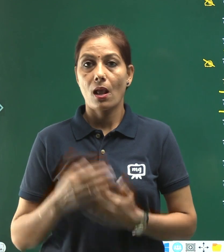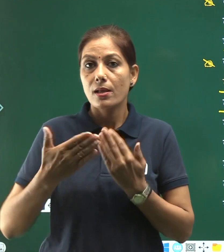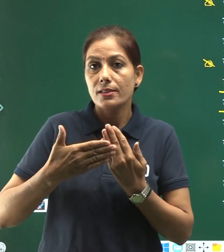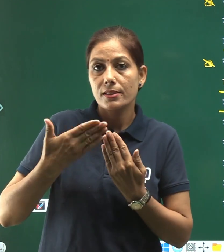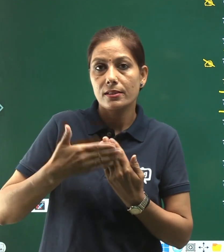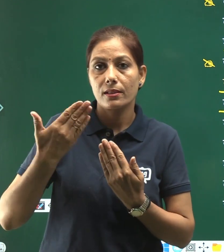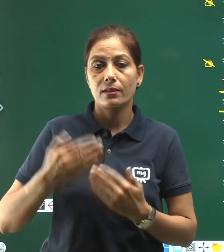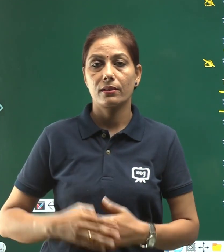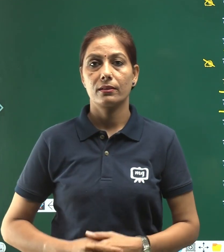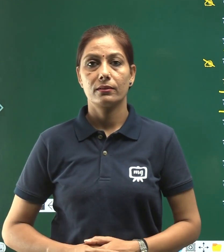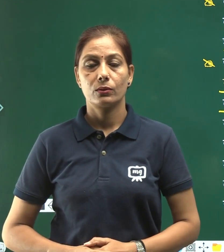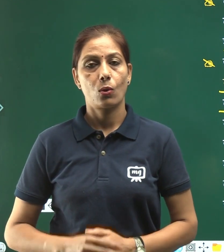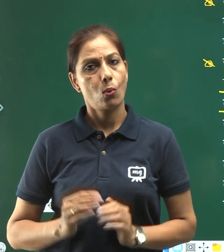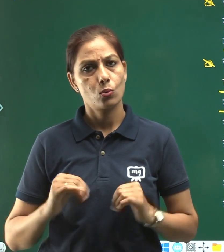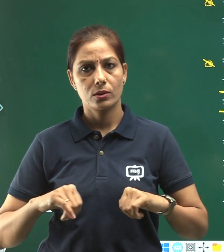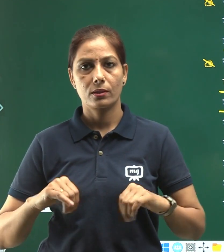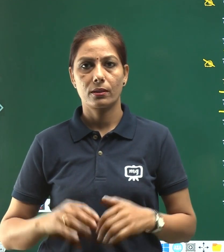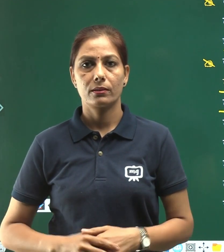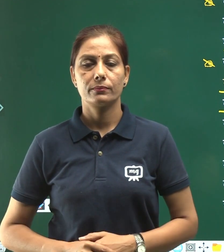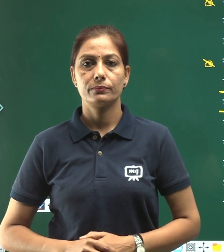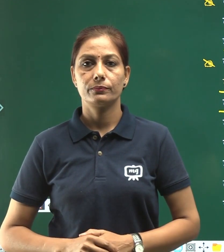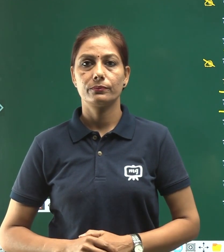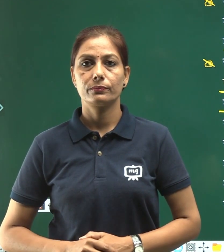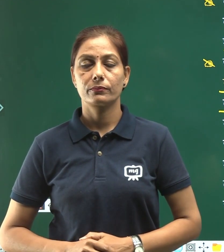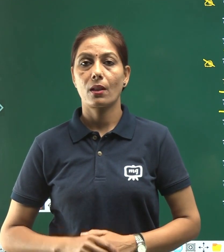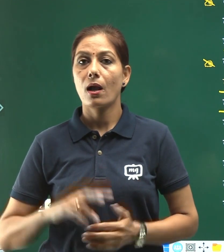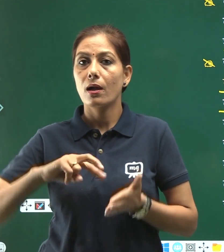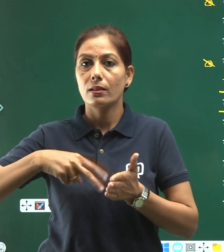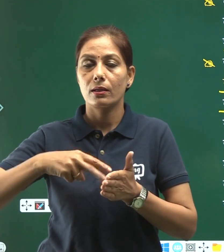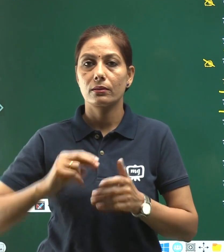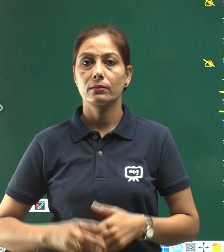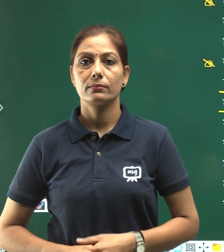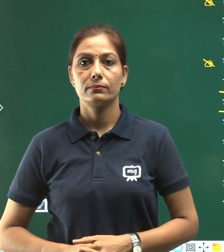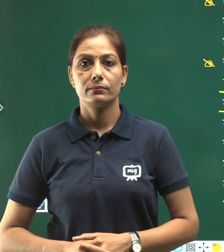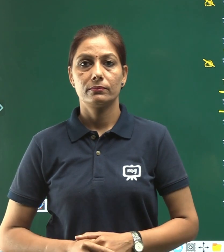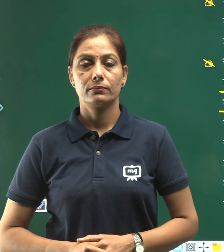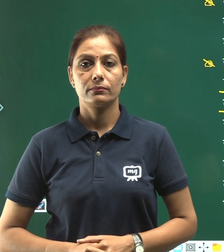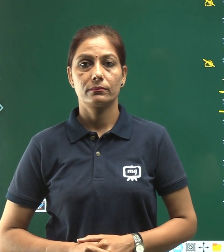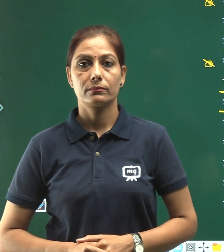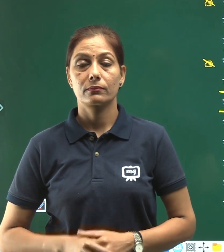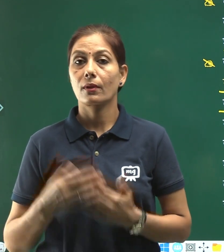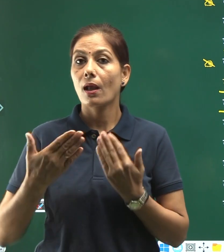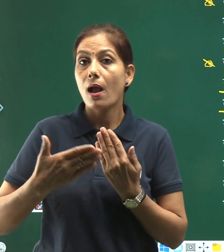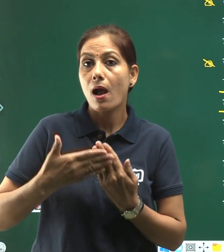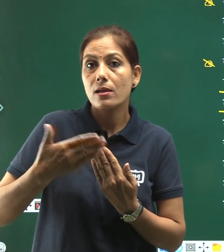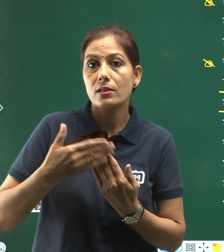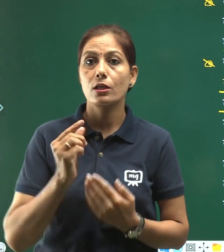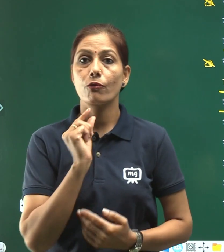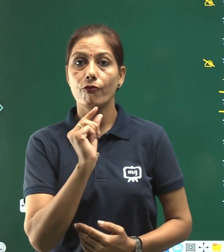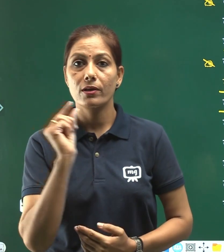आसानी से हो जाता है, अर्थात आसान शब्दों के माध्यम